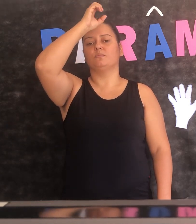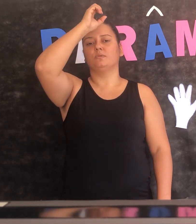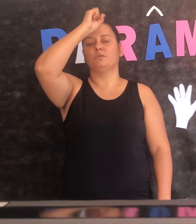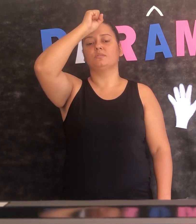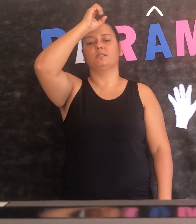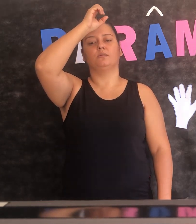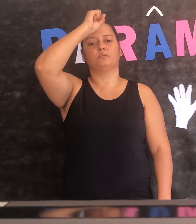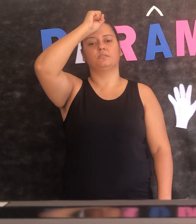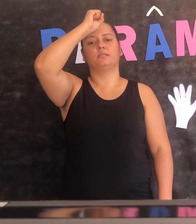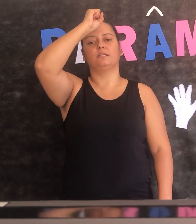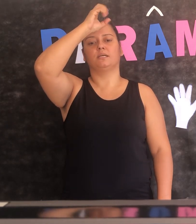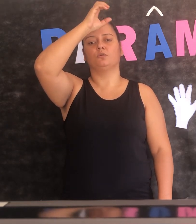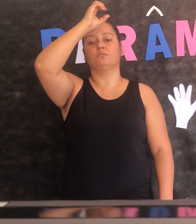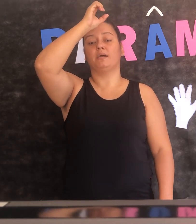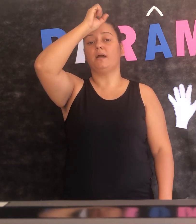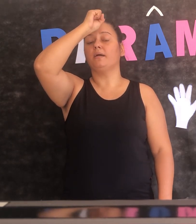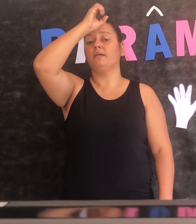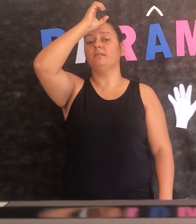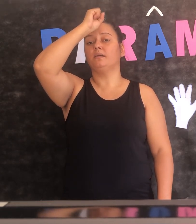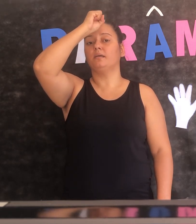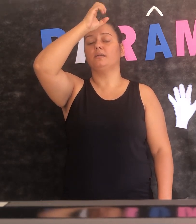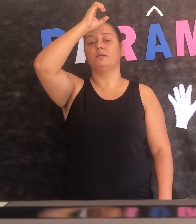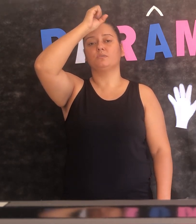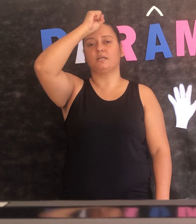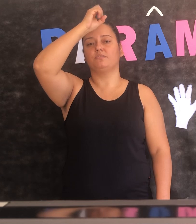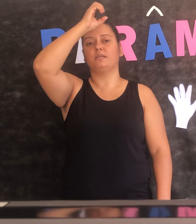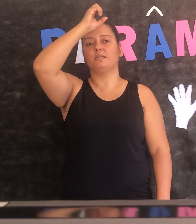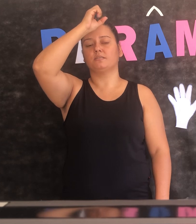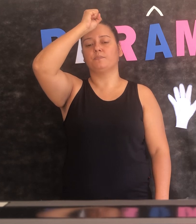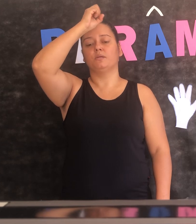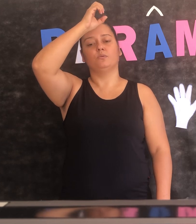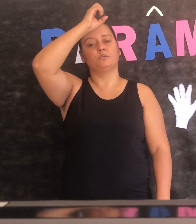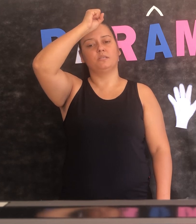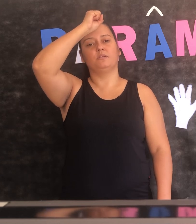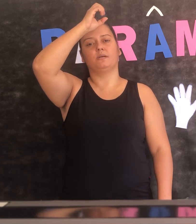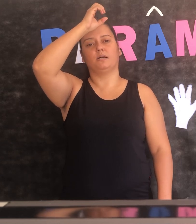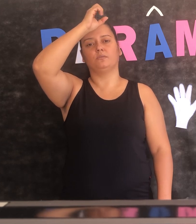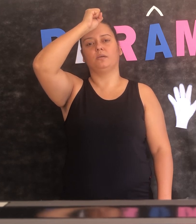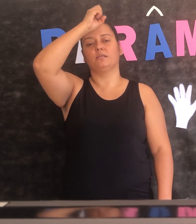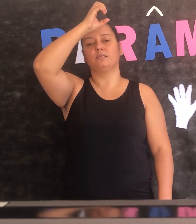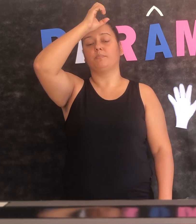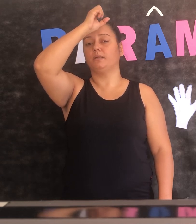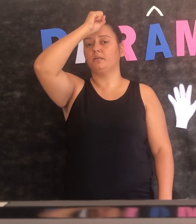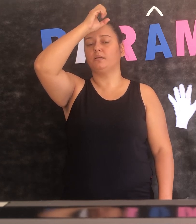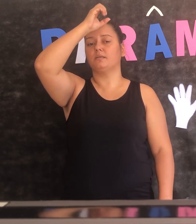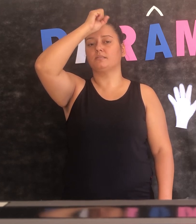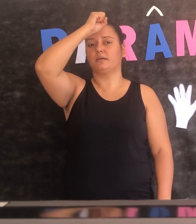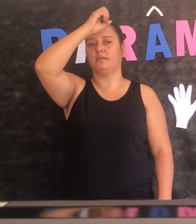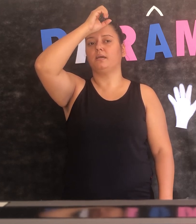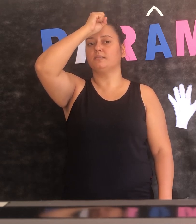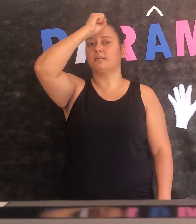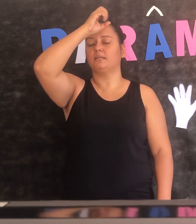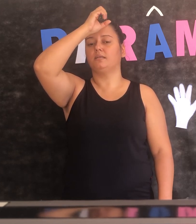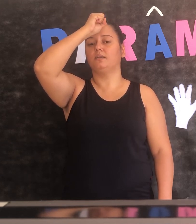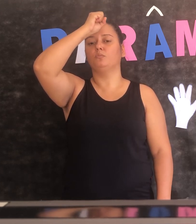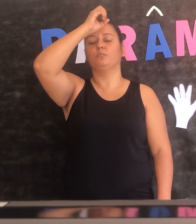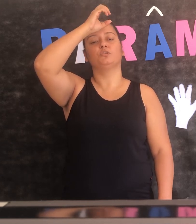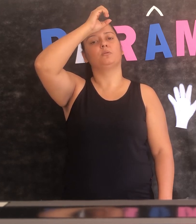que o sinalizador vai entender que a diferença, o significado, que quer dizer aprender, que é realizado aqui no ponto de